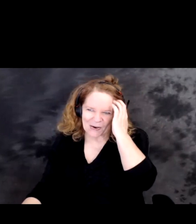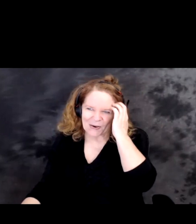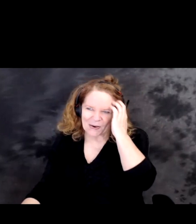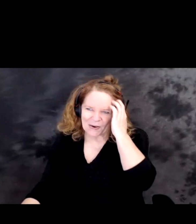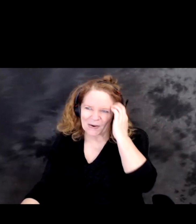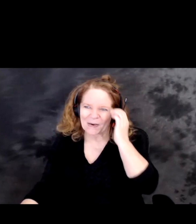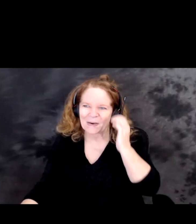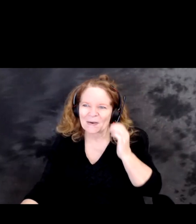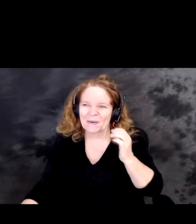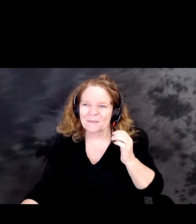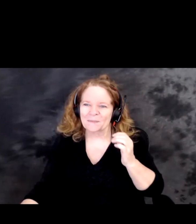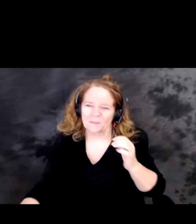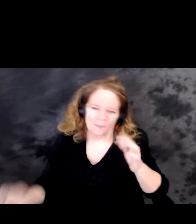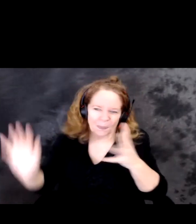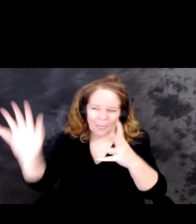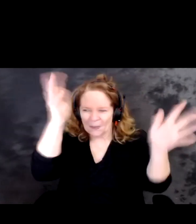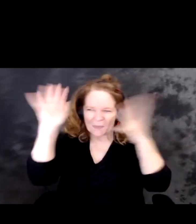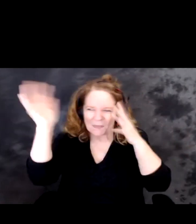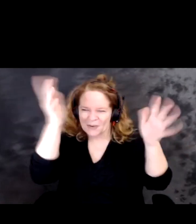mirarlos.